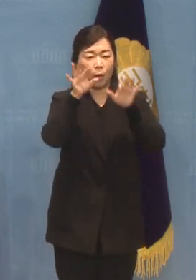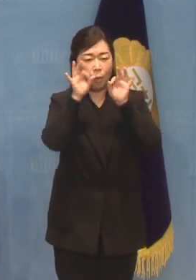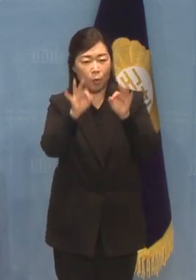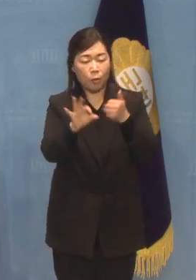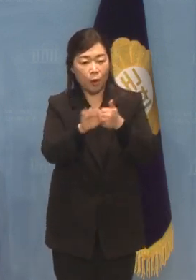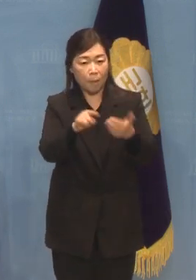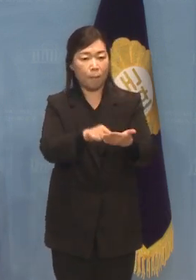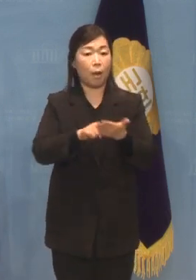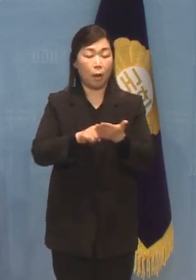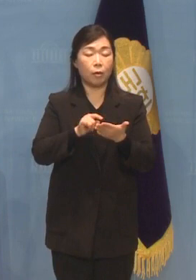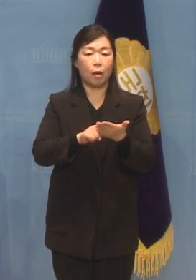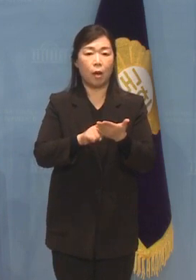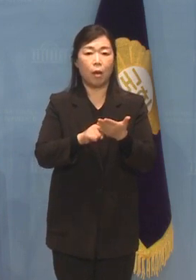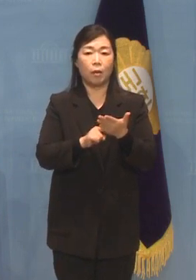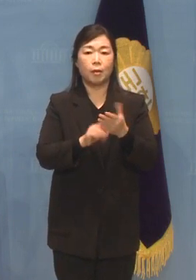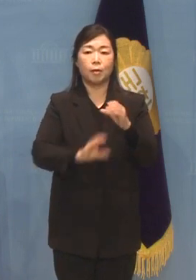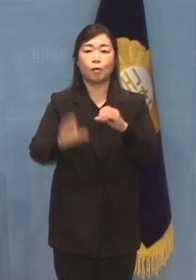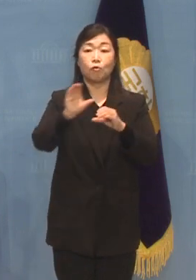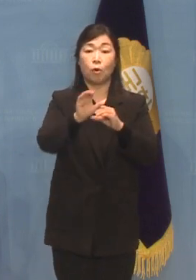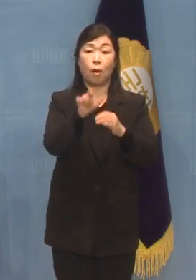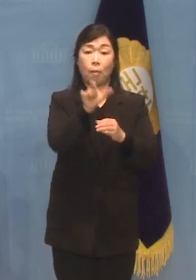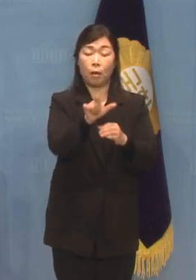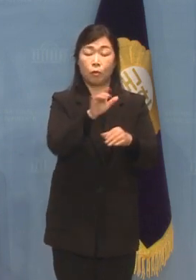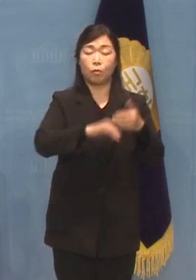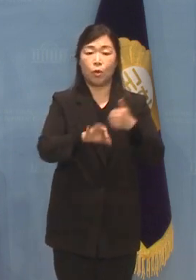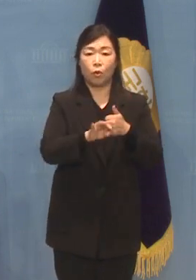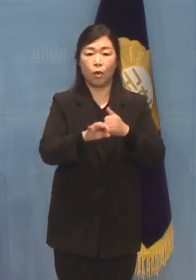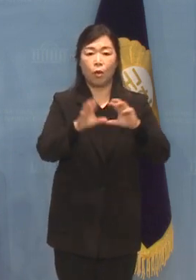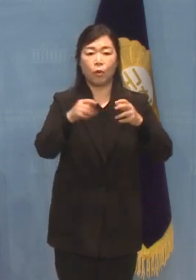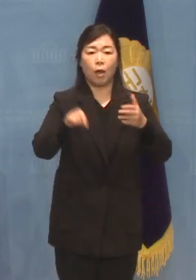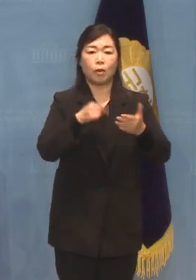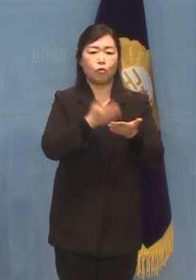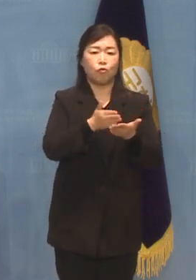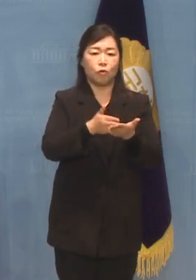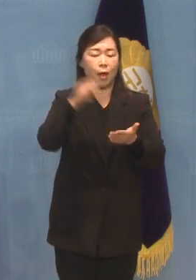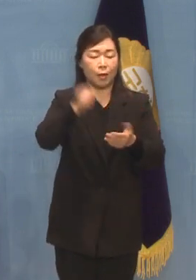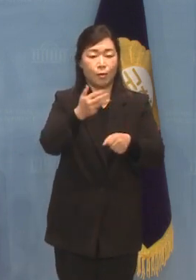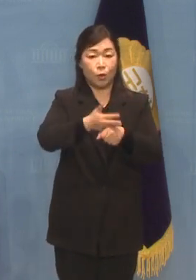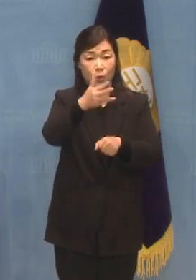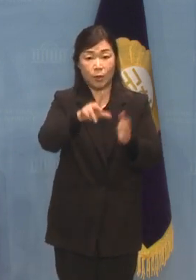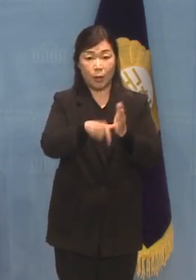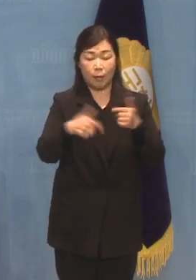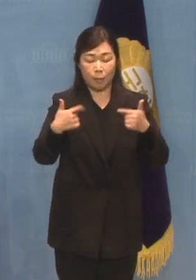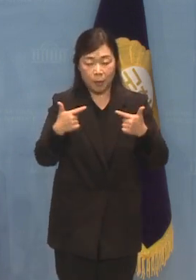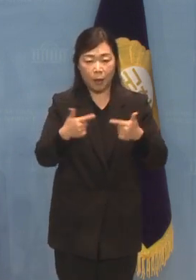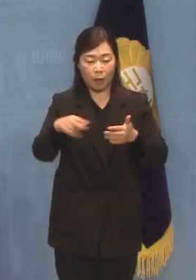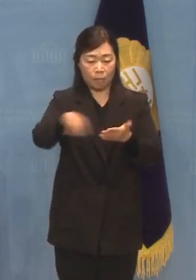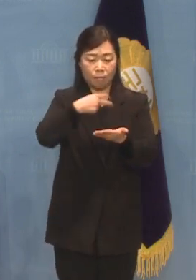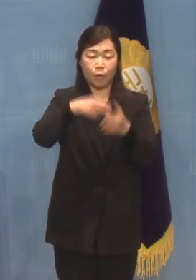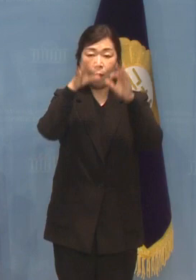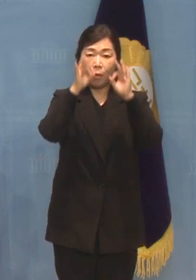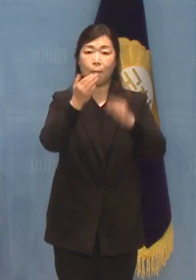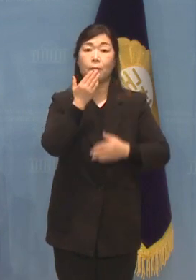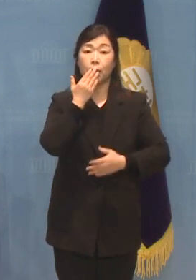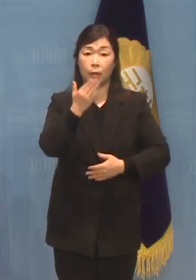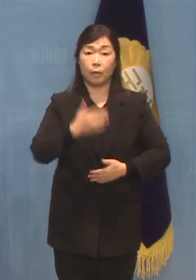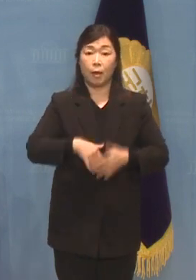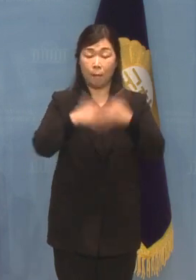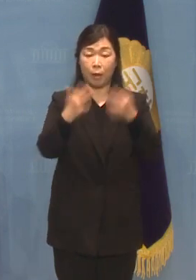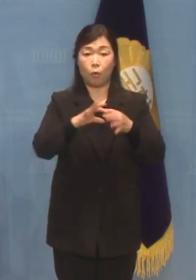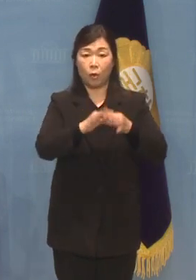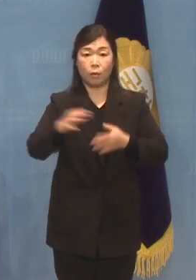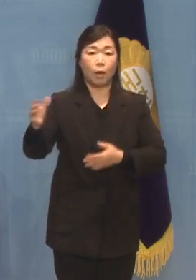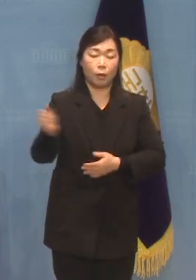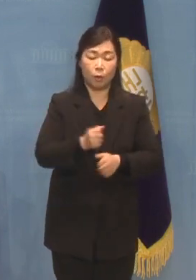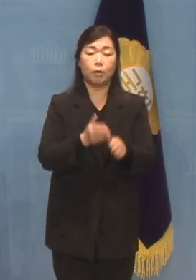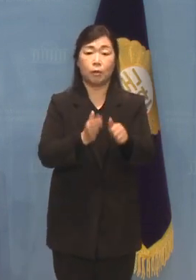검색하셔 채널 추가하시면 국회 내 주요 뉴스를 아침 8시에 받아보실 수 있습니다. 많은